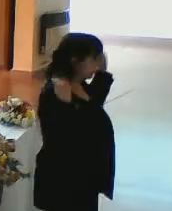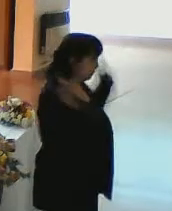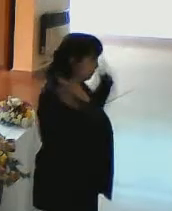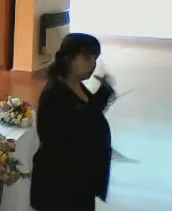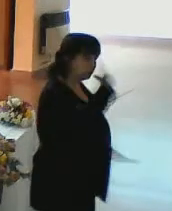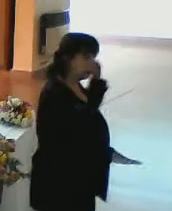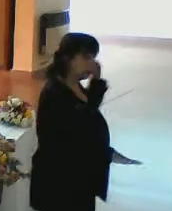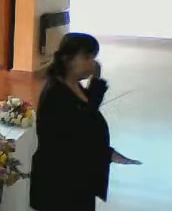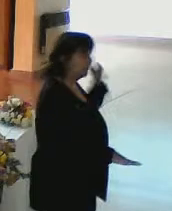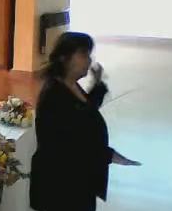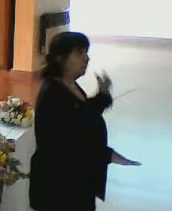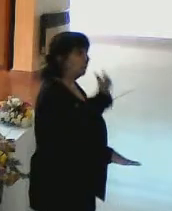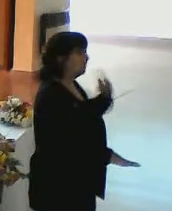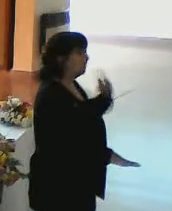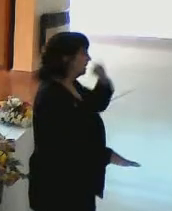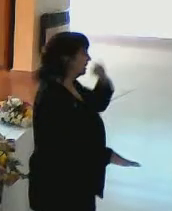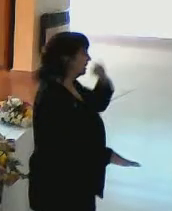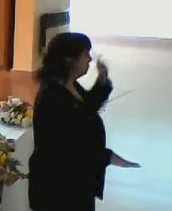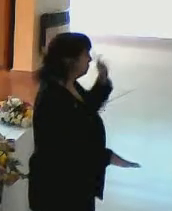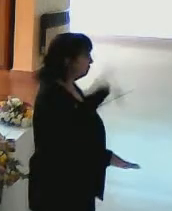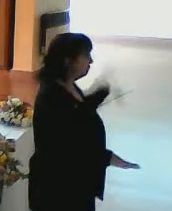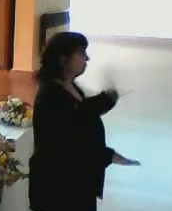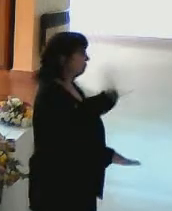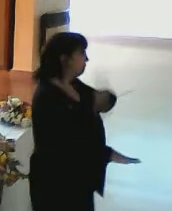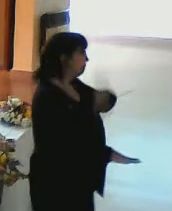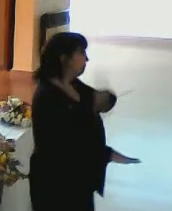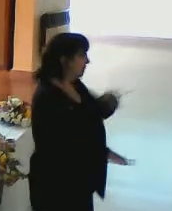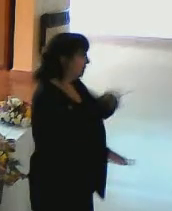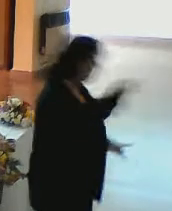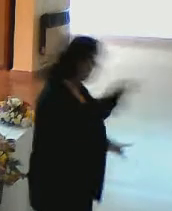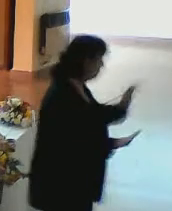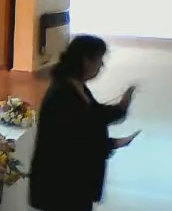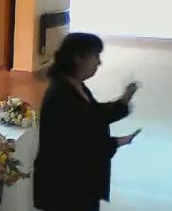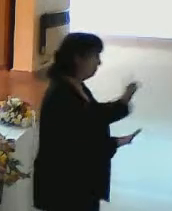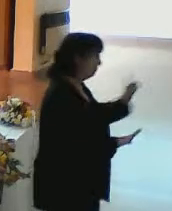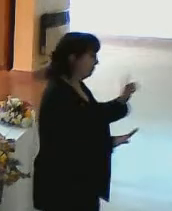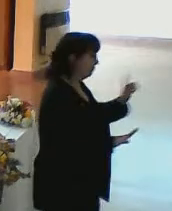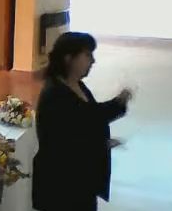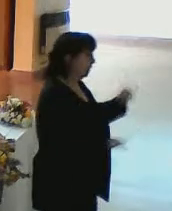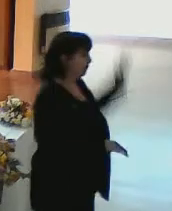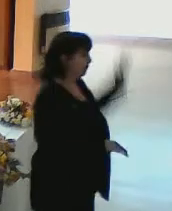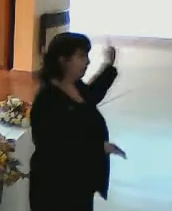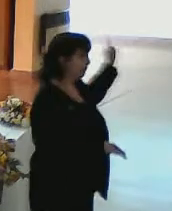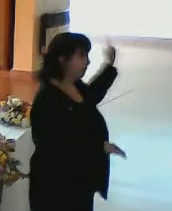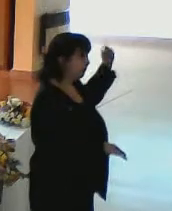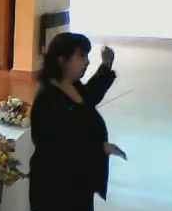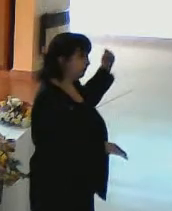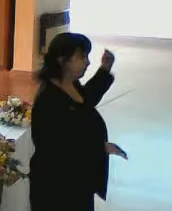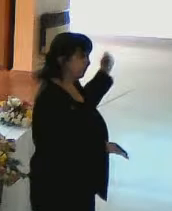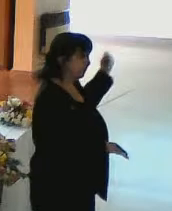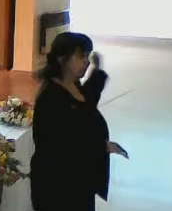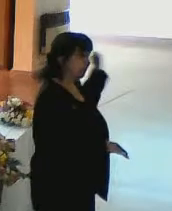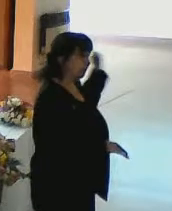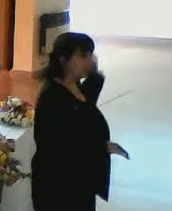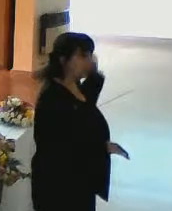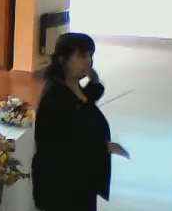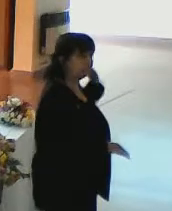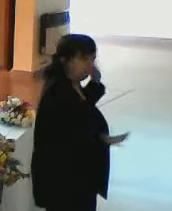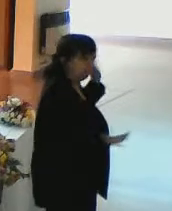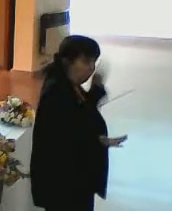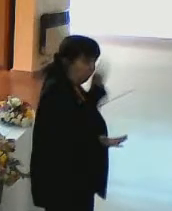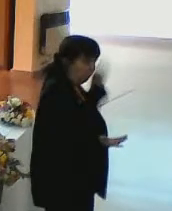pequeños presentan escaso interés por las personas o por los objetos, nula reacción ante la presencia de la voz de la mamá o de